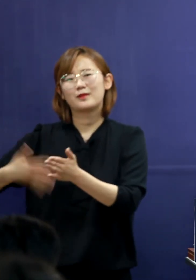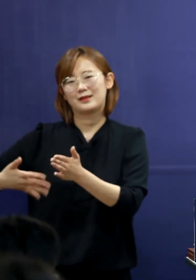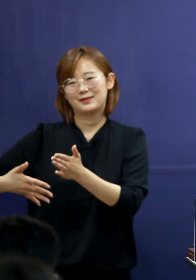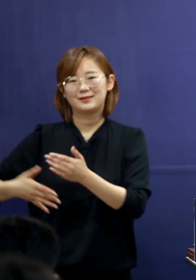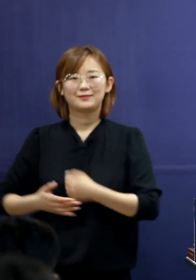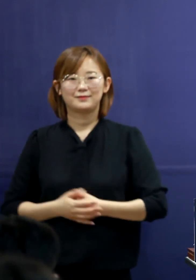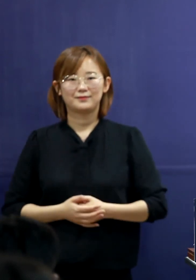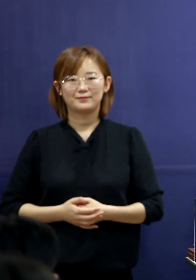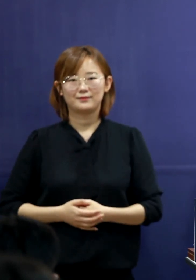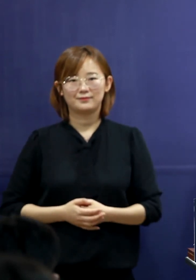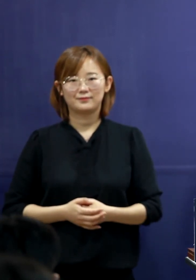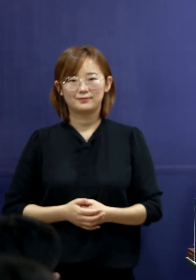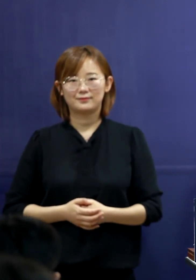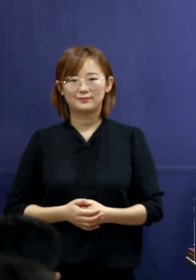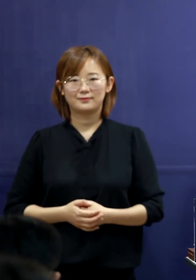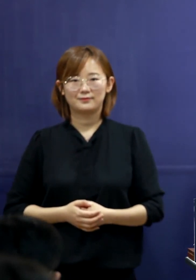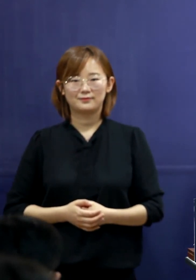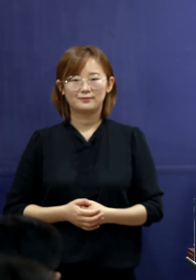못했습니다. 왜냐하면은